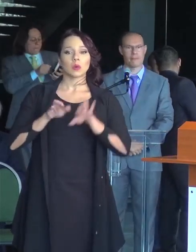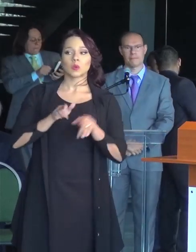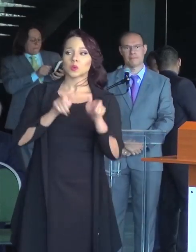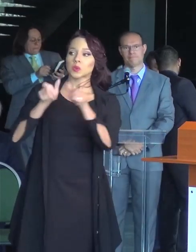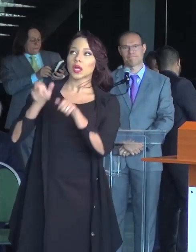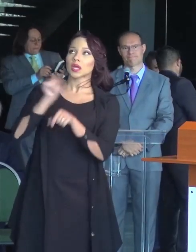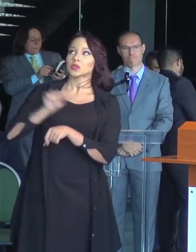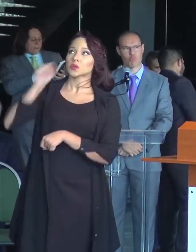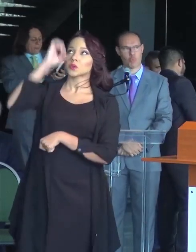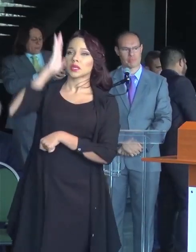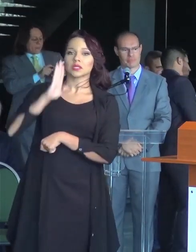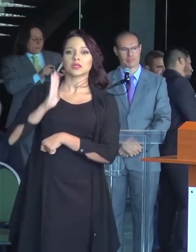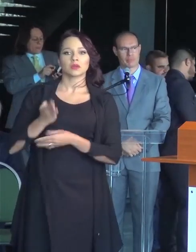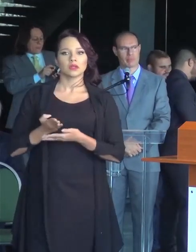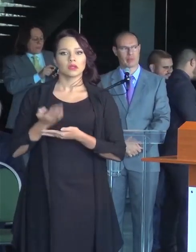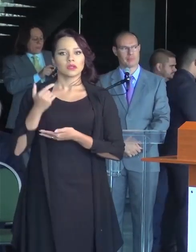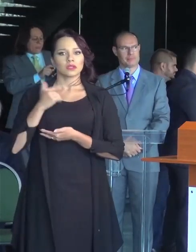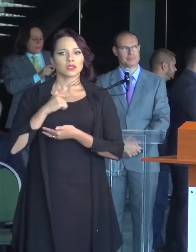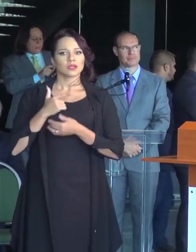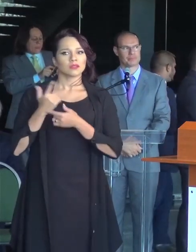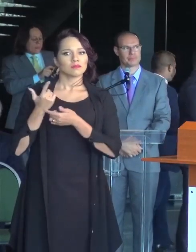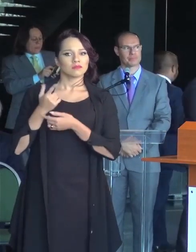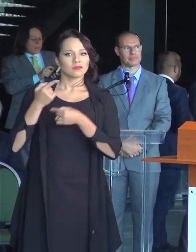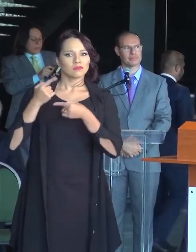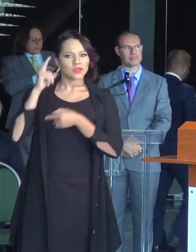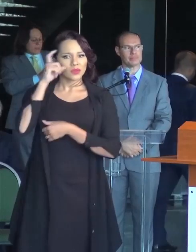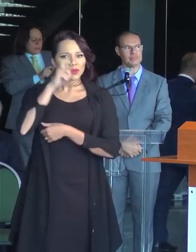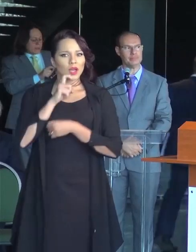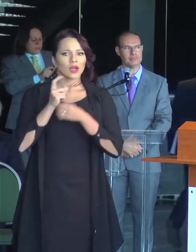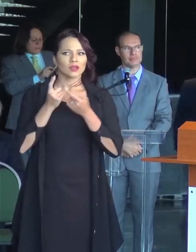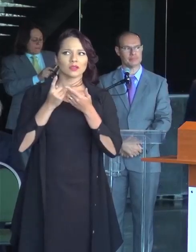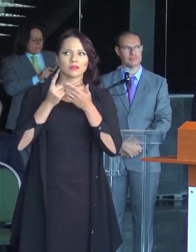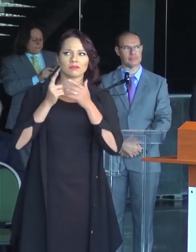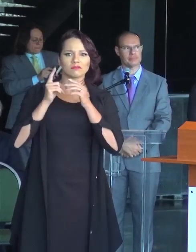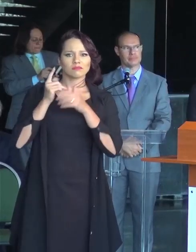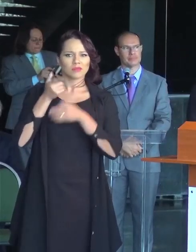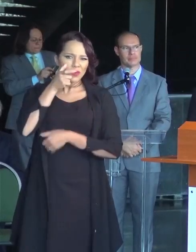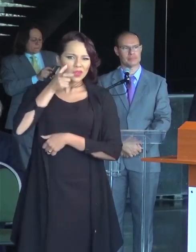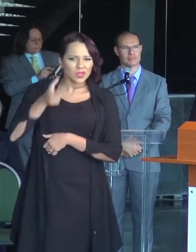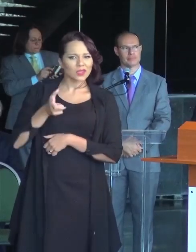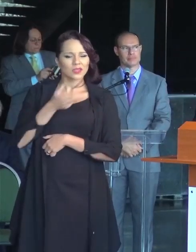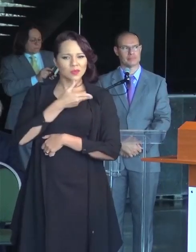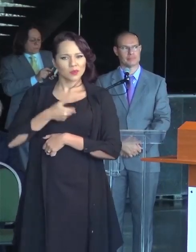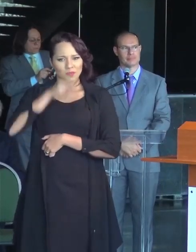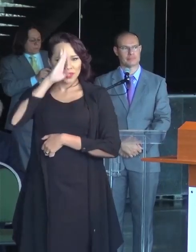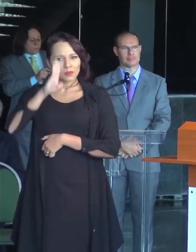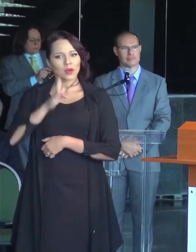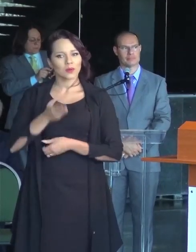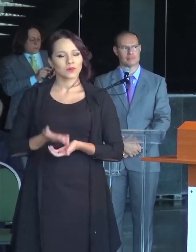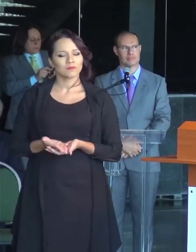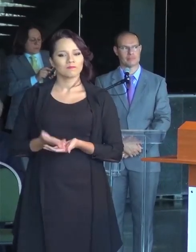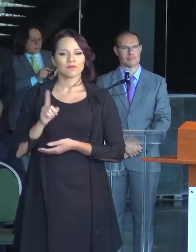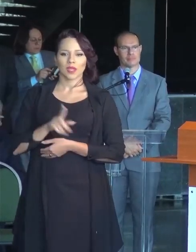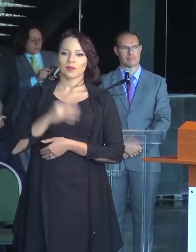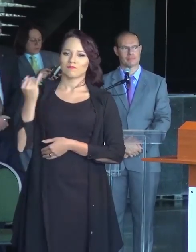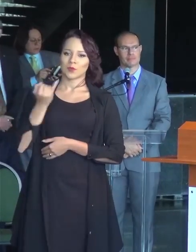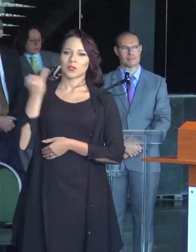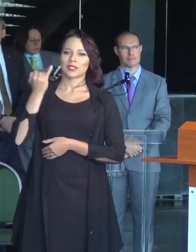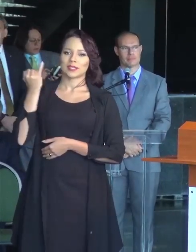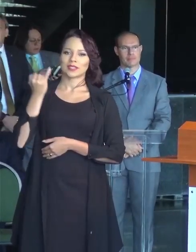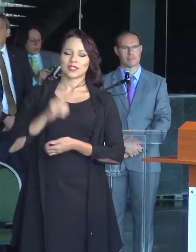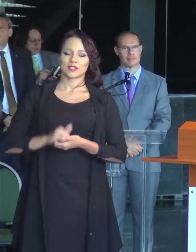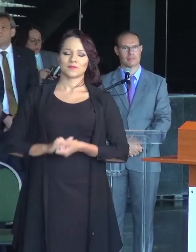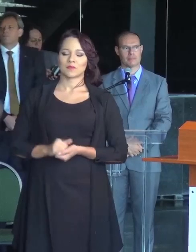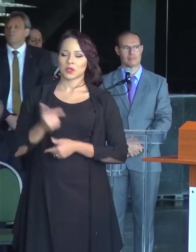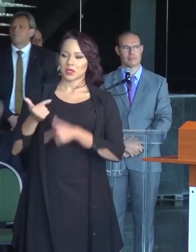da federação, de despolitizar essa atividade, de realmente ter o interesse público em primeiro lugar. É extremamente relevante